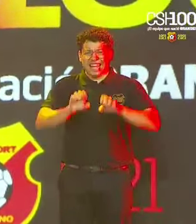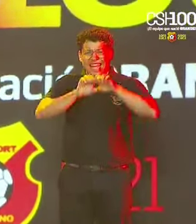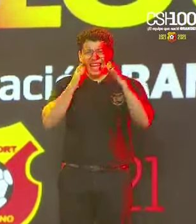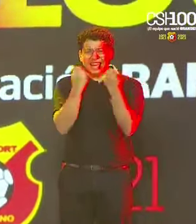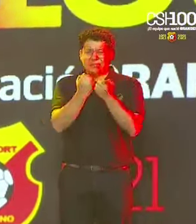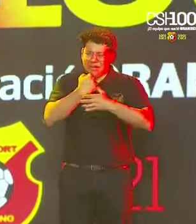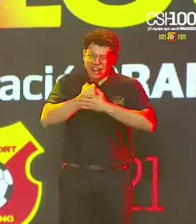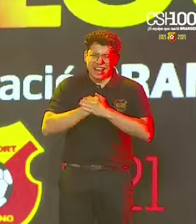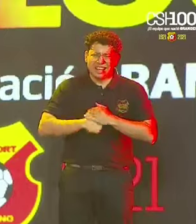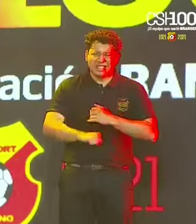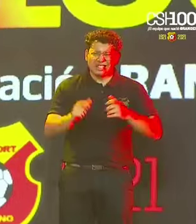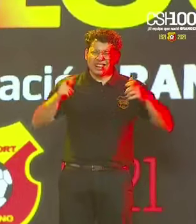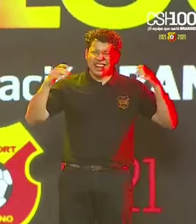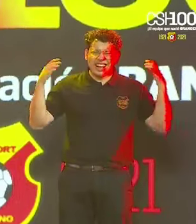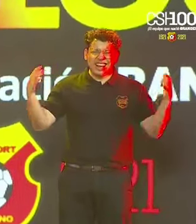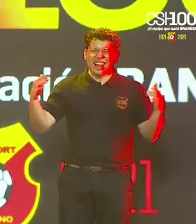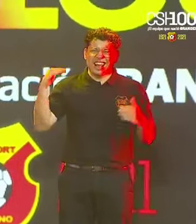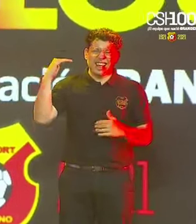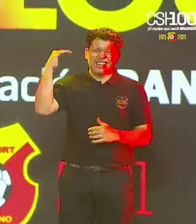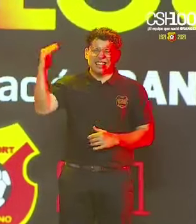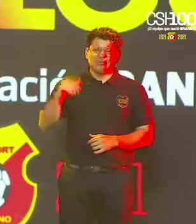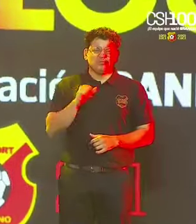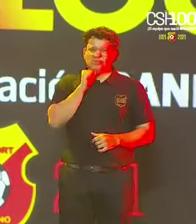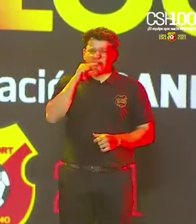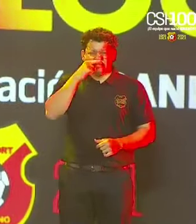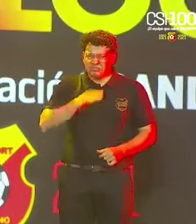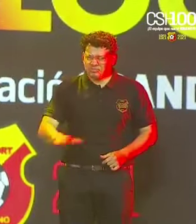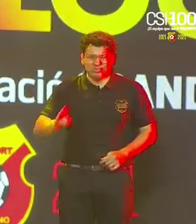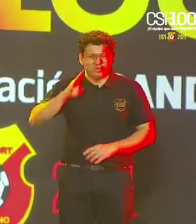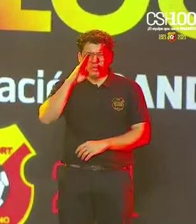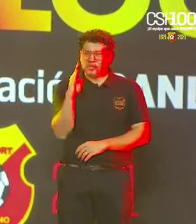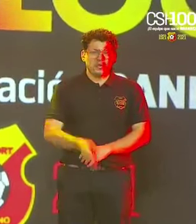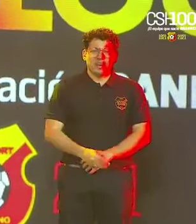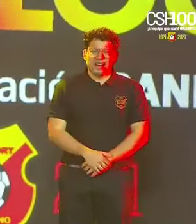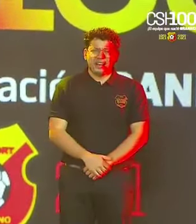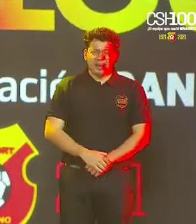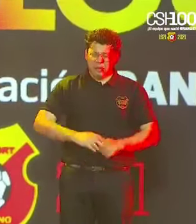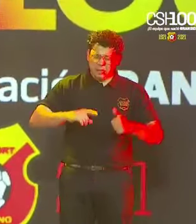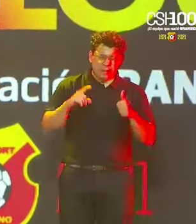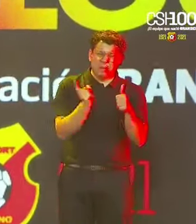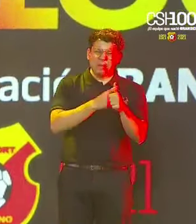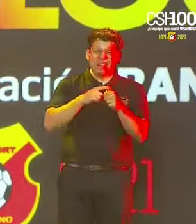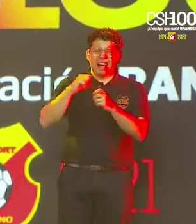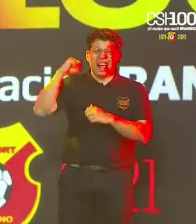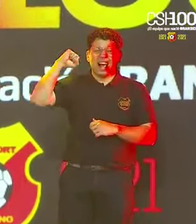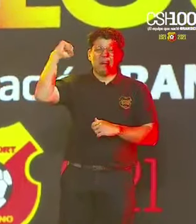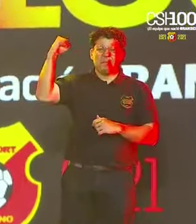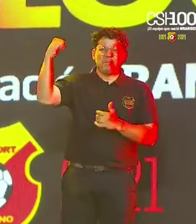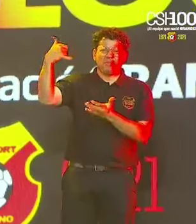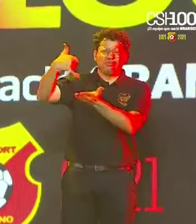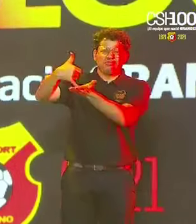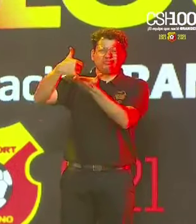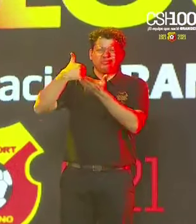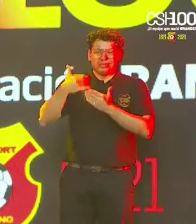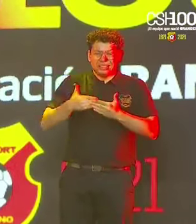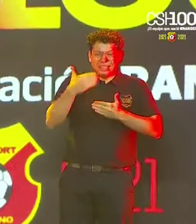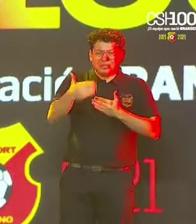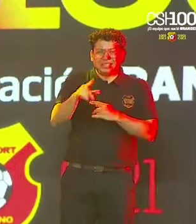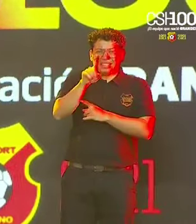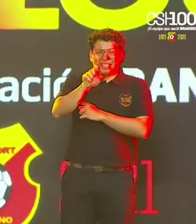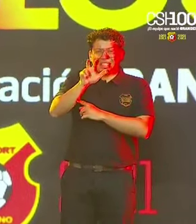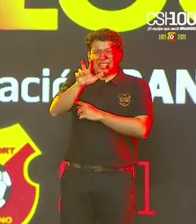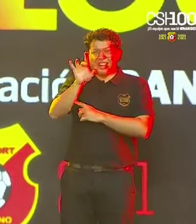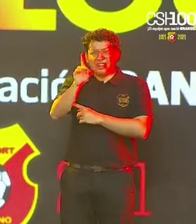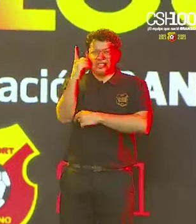nació grande, el que no tuvo infancia, el primero en ser campeón después de 138